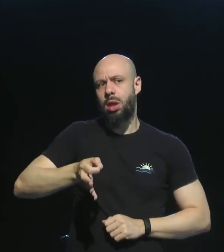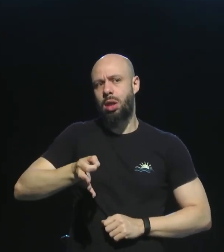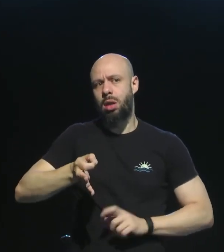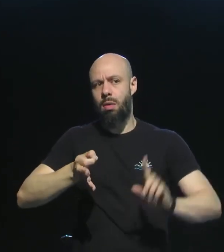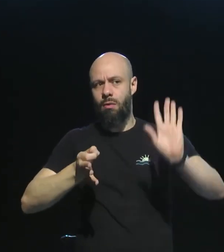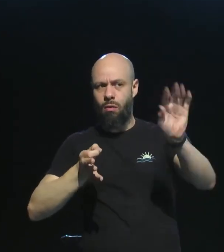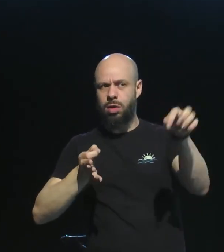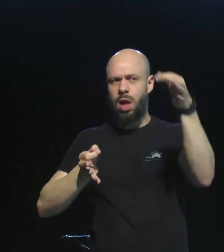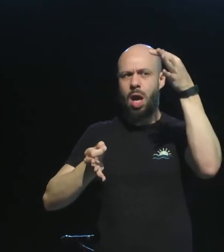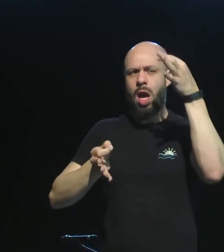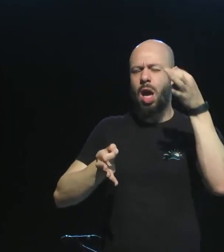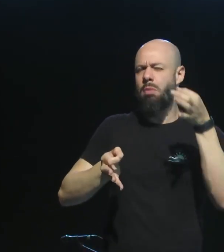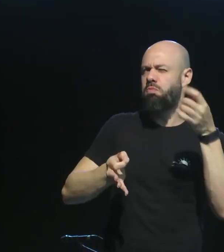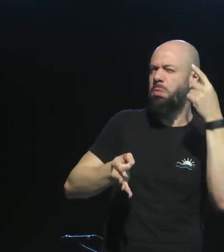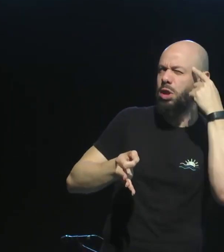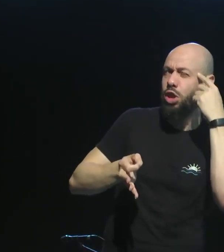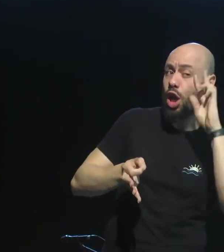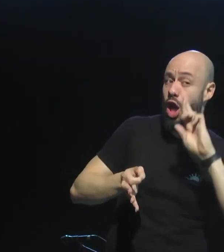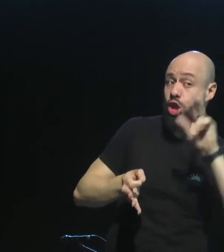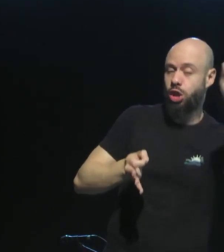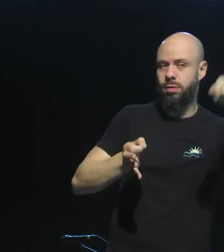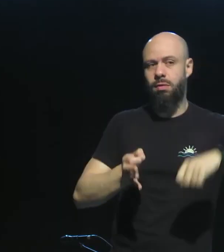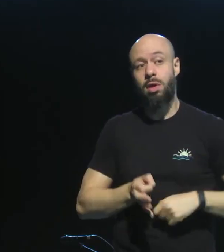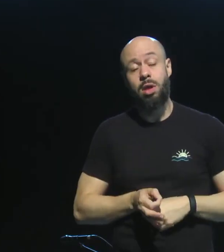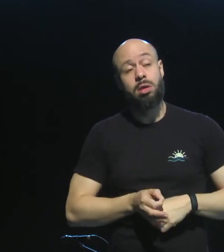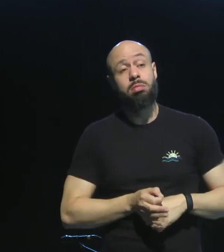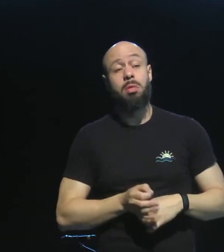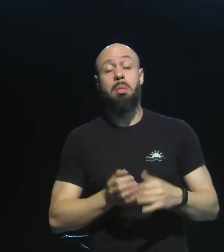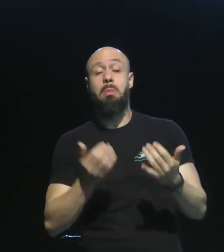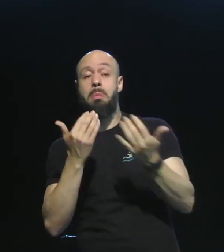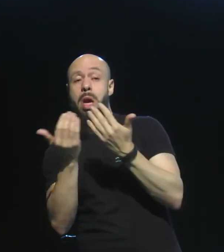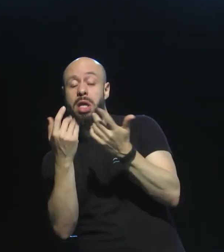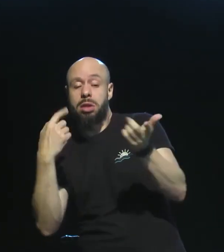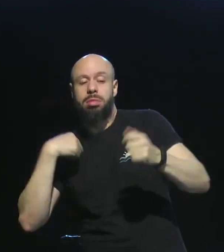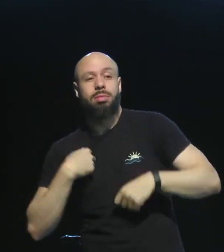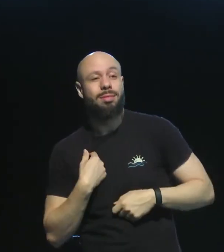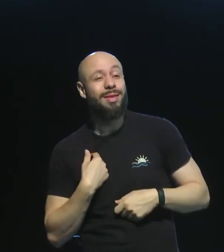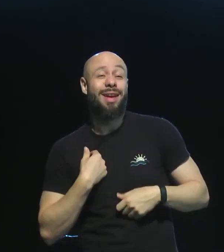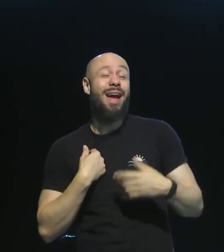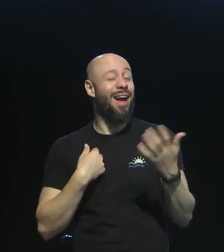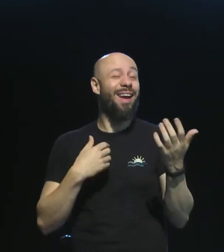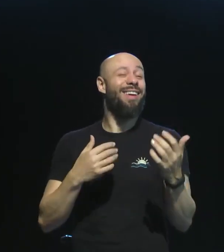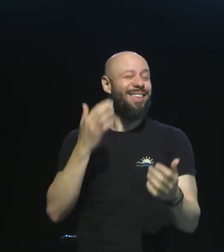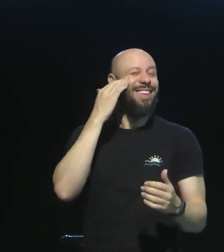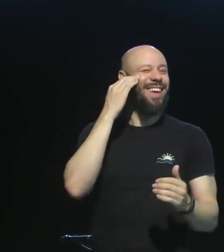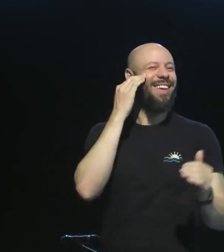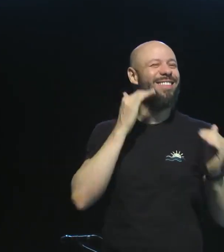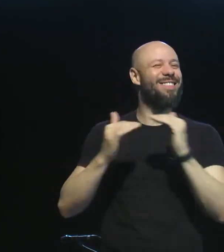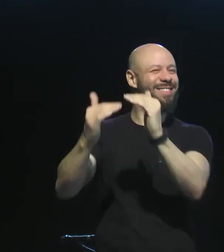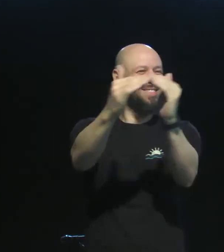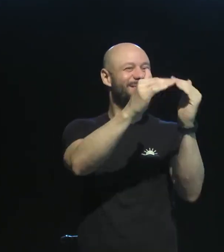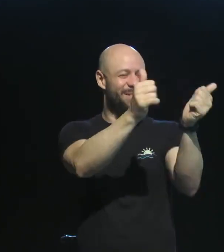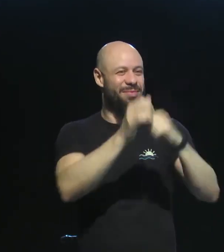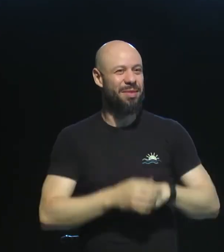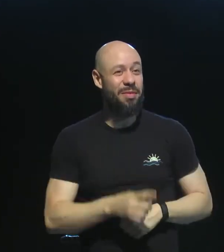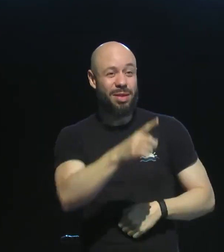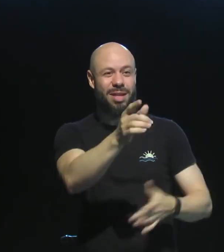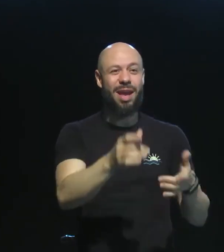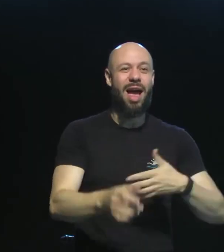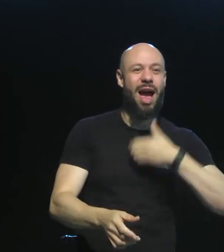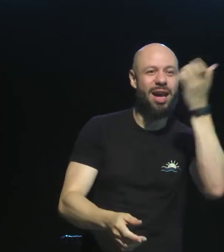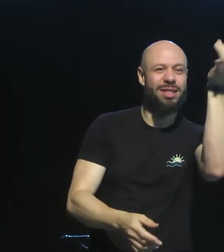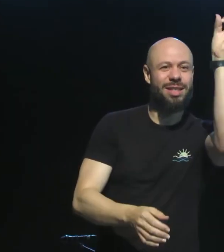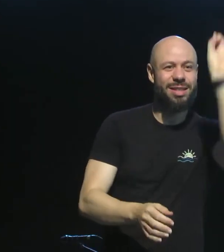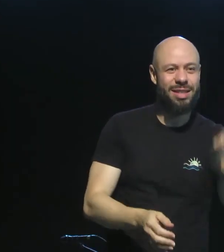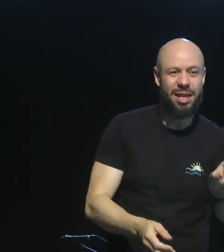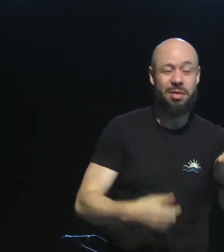parecem certo, então deve ser verdade. Se eu acho que parece certo,